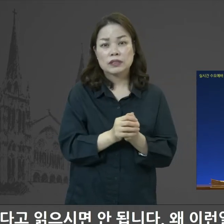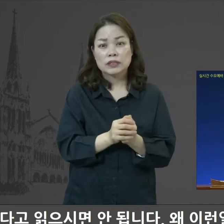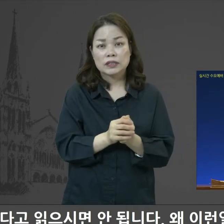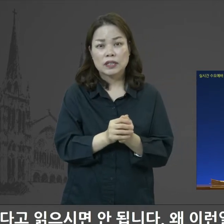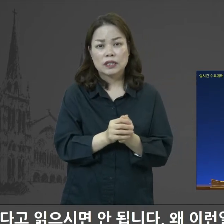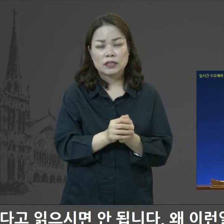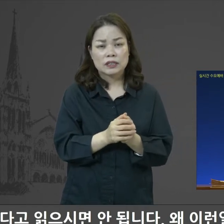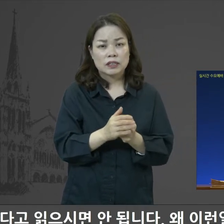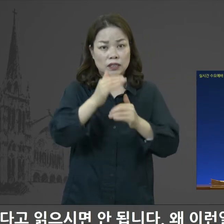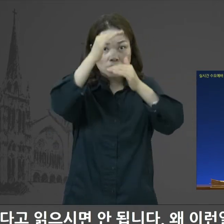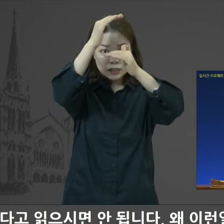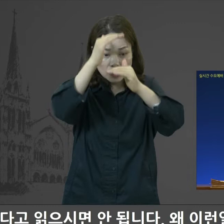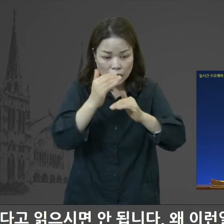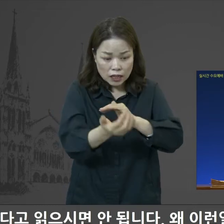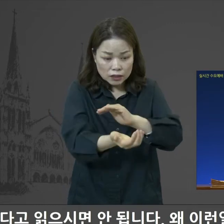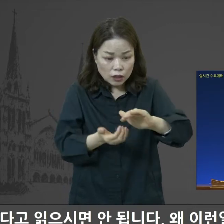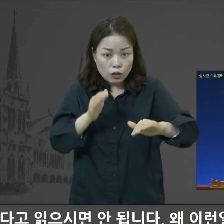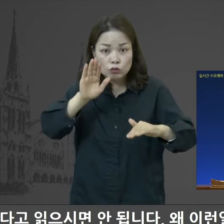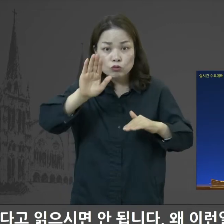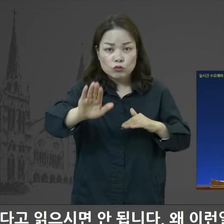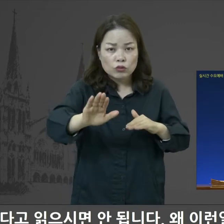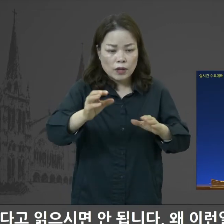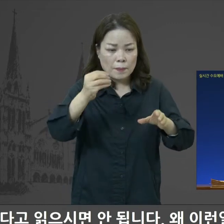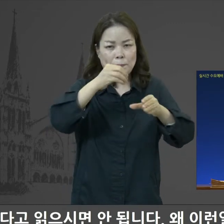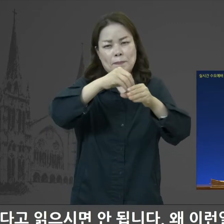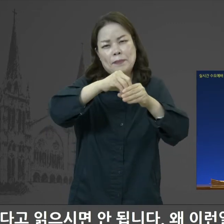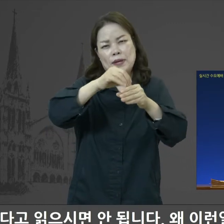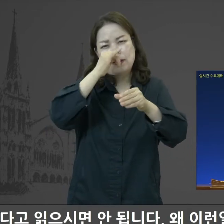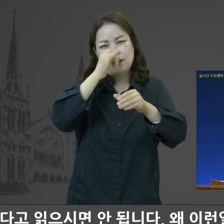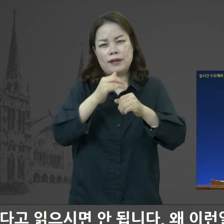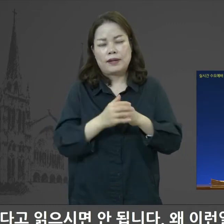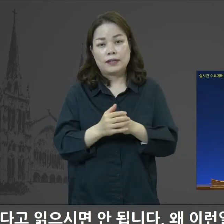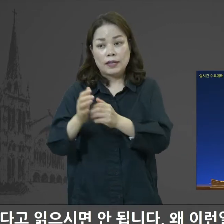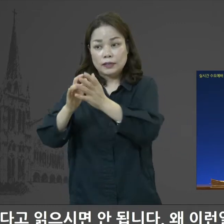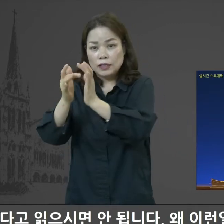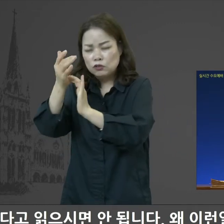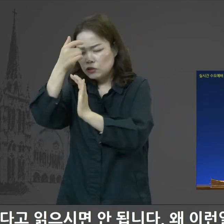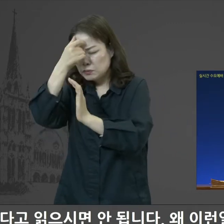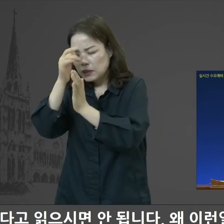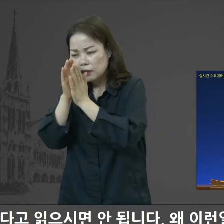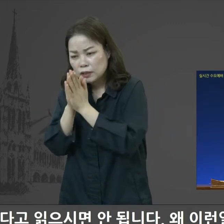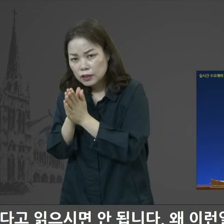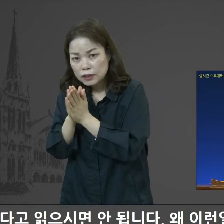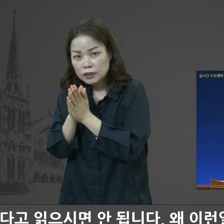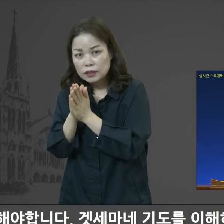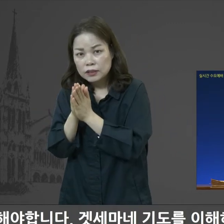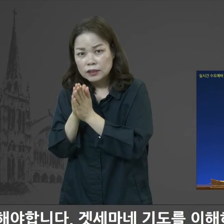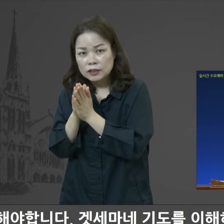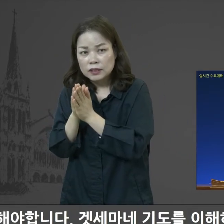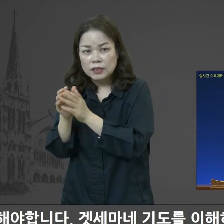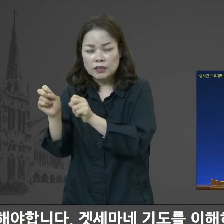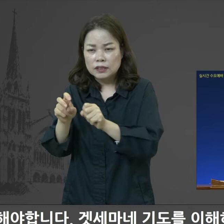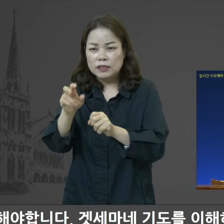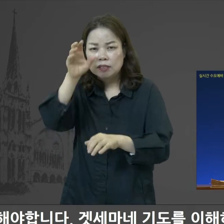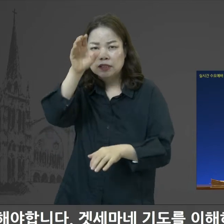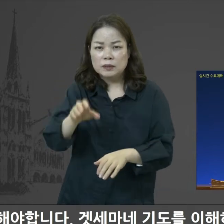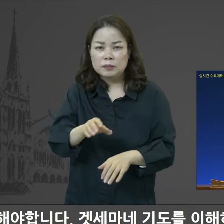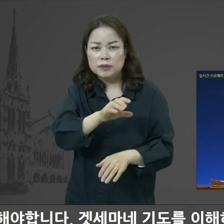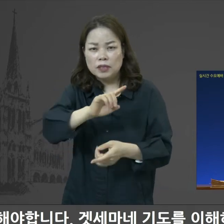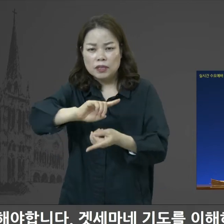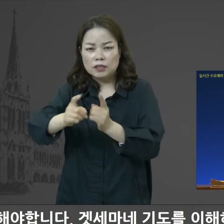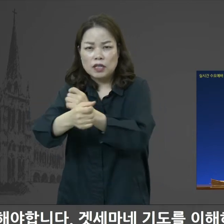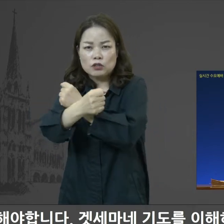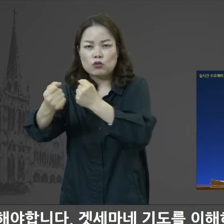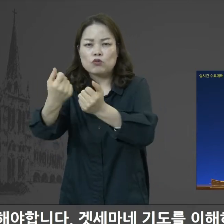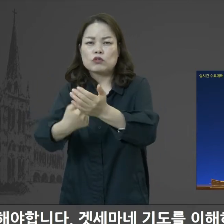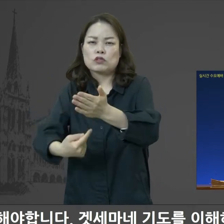본문 앞뒤에 있는 문맥 안에 담겨 있습니다. 예수님의 기도는 이제 곧 다가오는 십자가 그 대속을 이루기